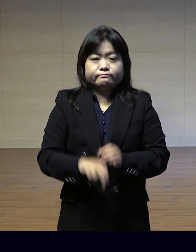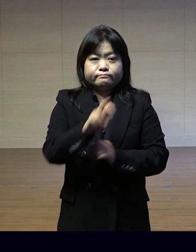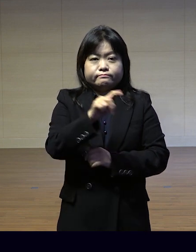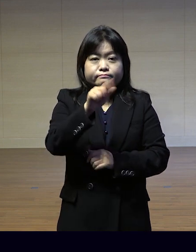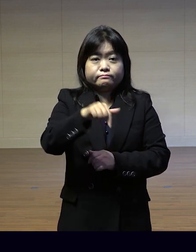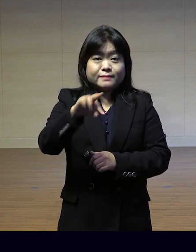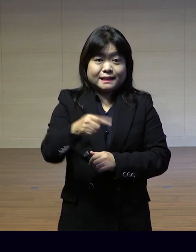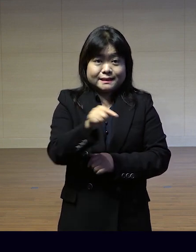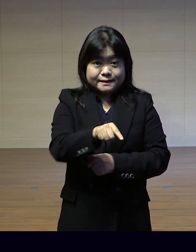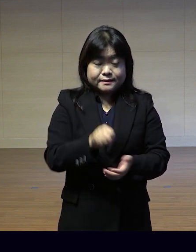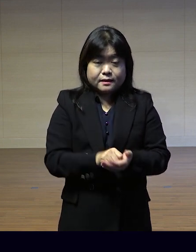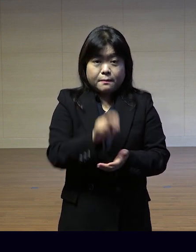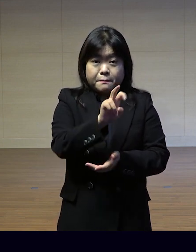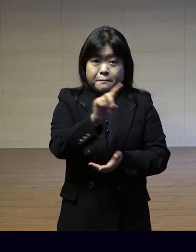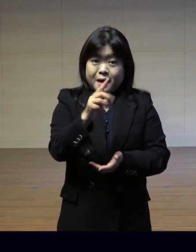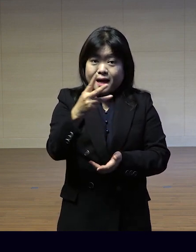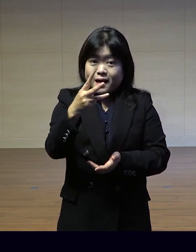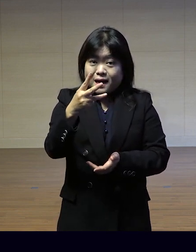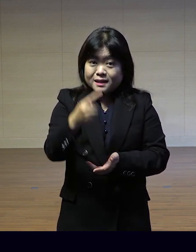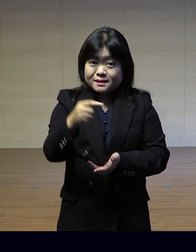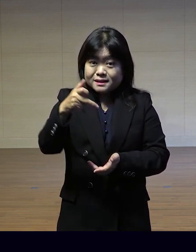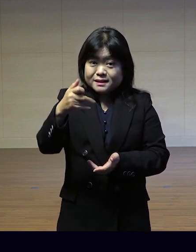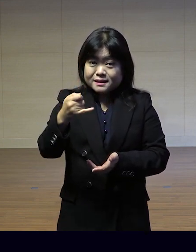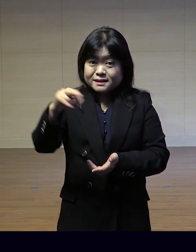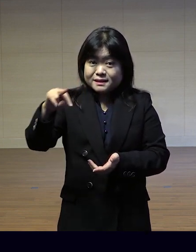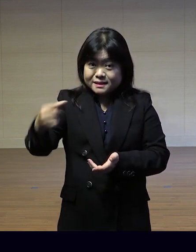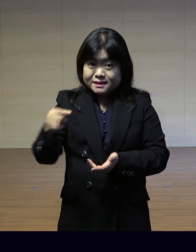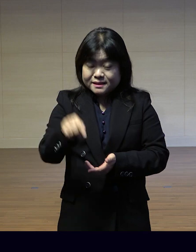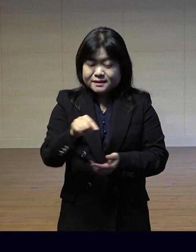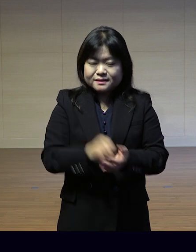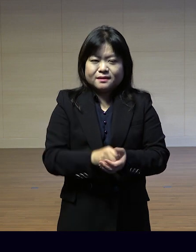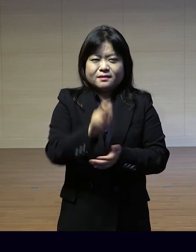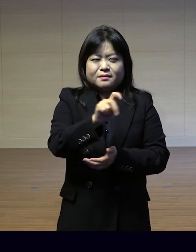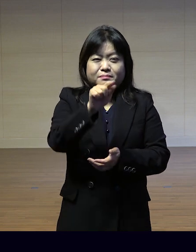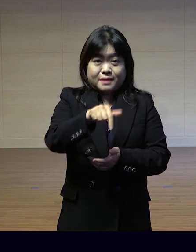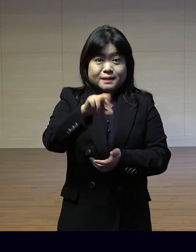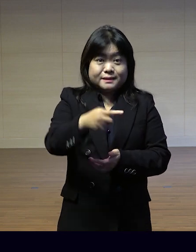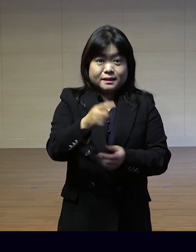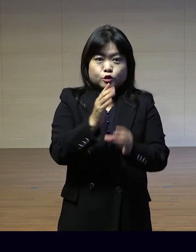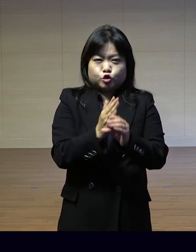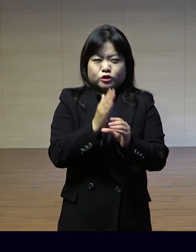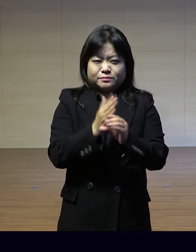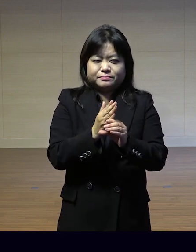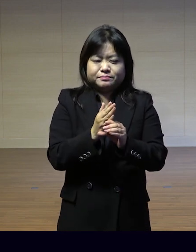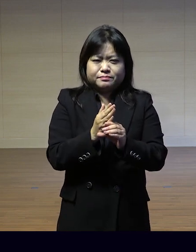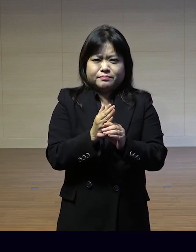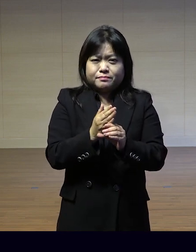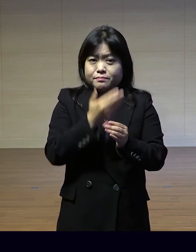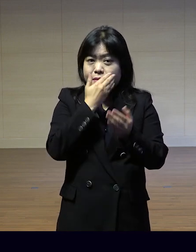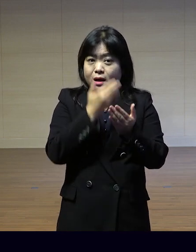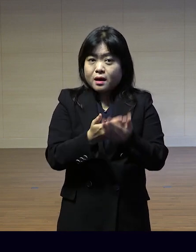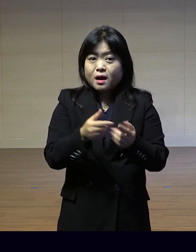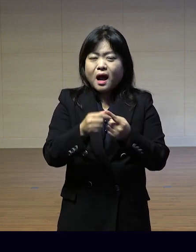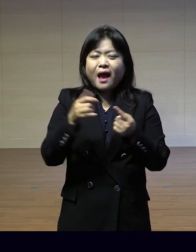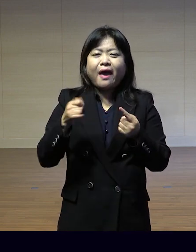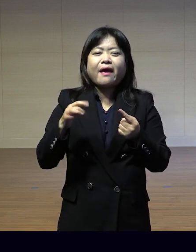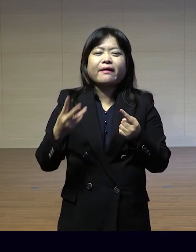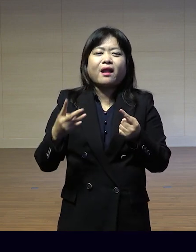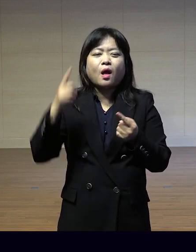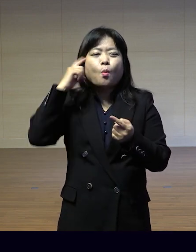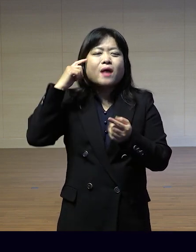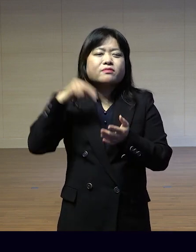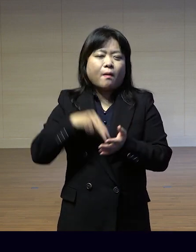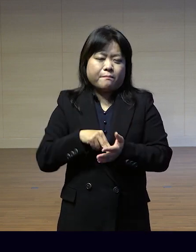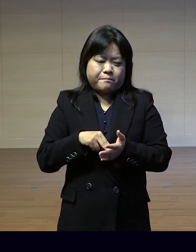막스는 이제 그의 사상을 이룬 중심적인 핵이 하나는 헤겔의